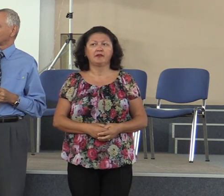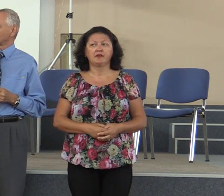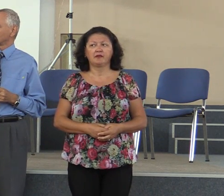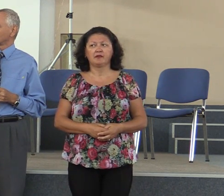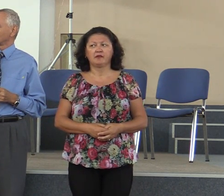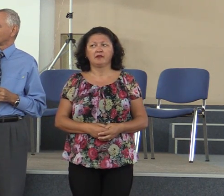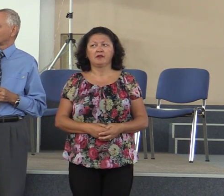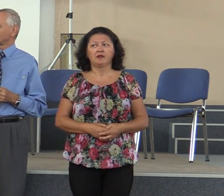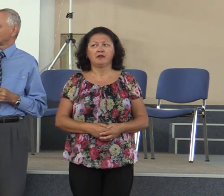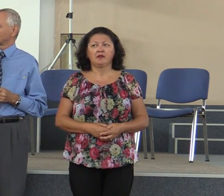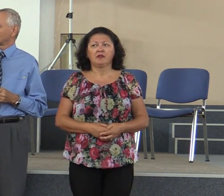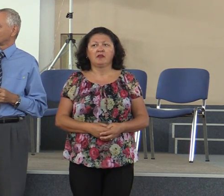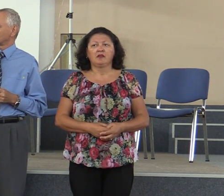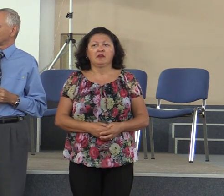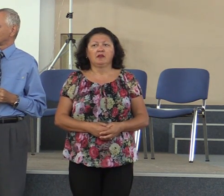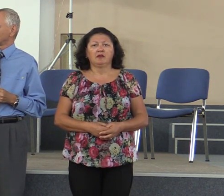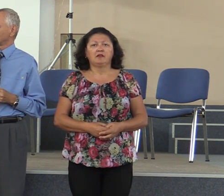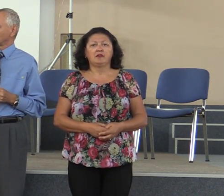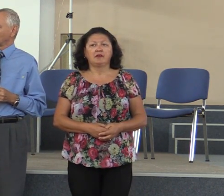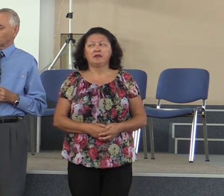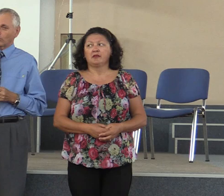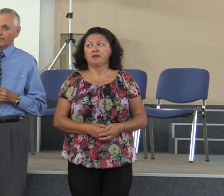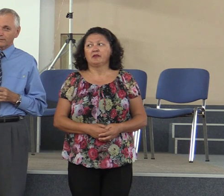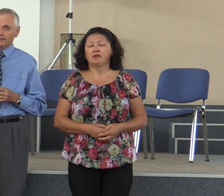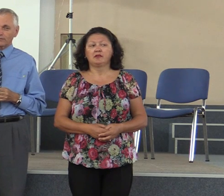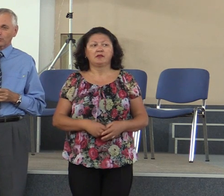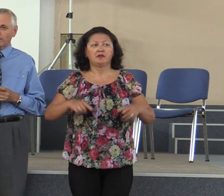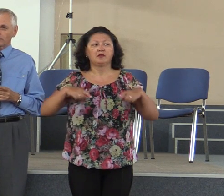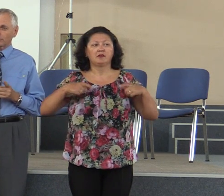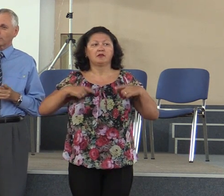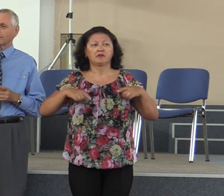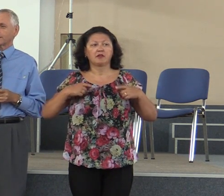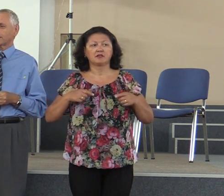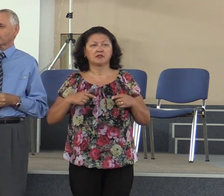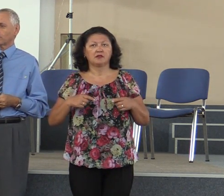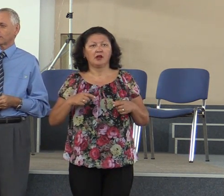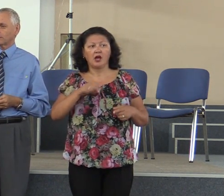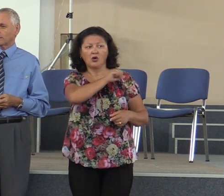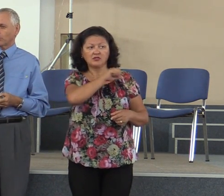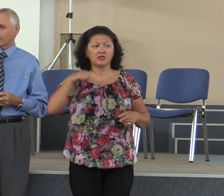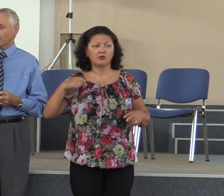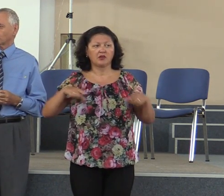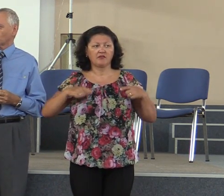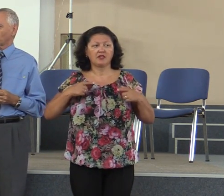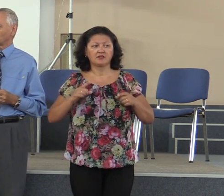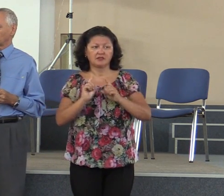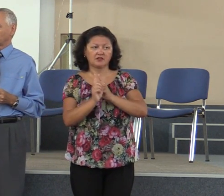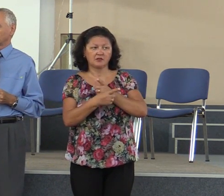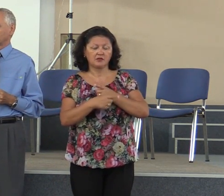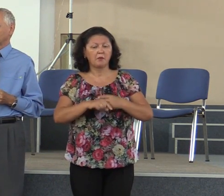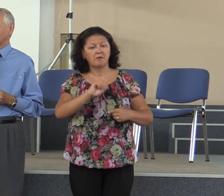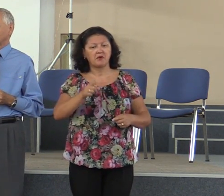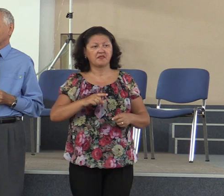transformed life gets the world right. O viață transformată, o singură viață transformată poate transforma